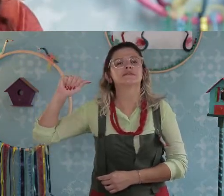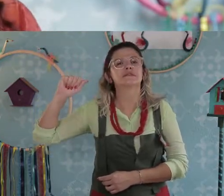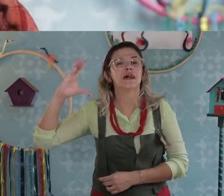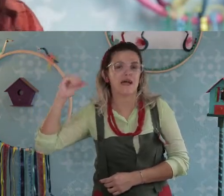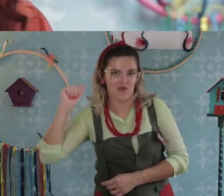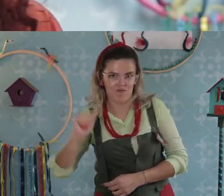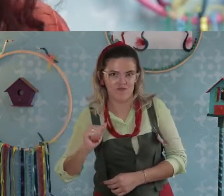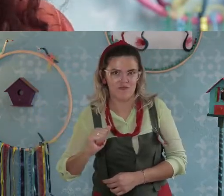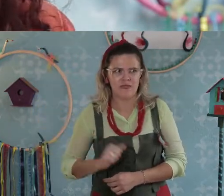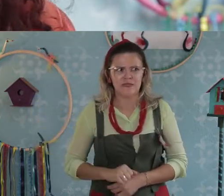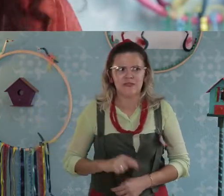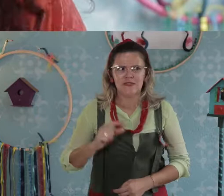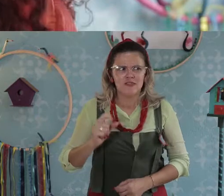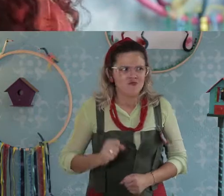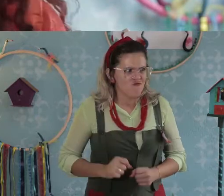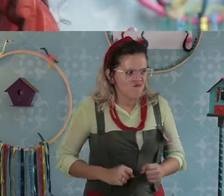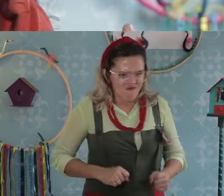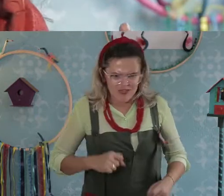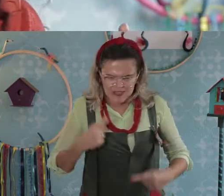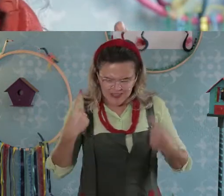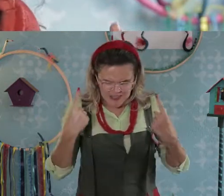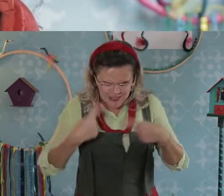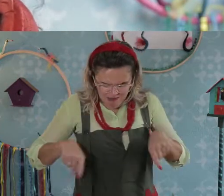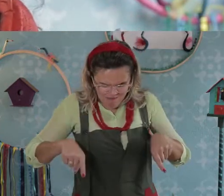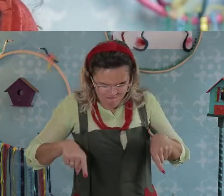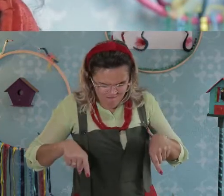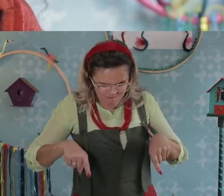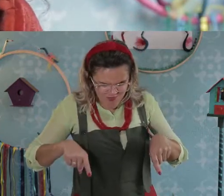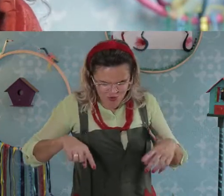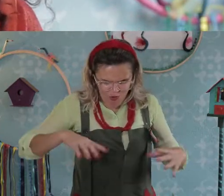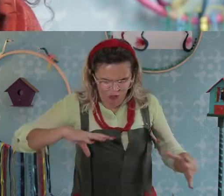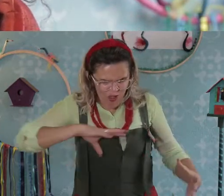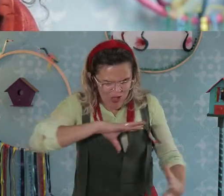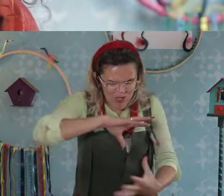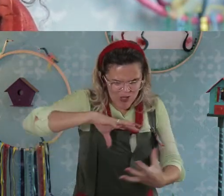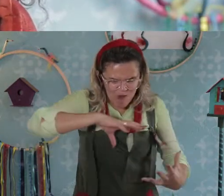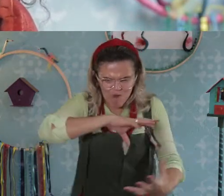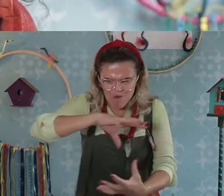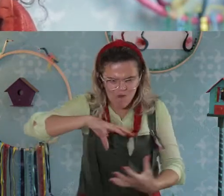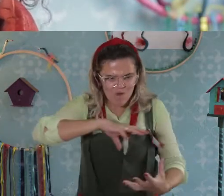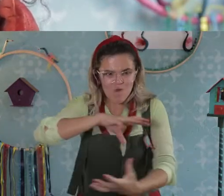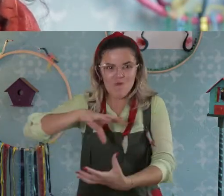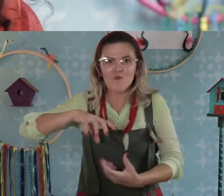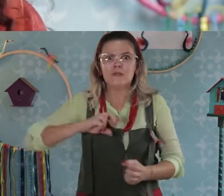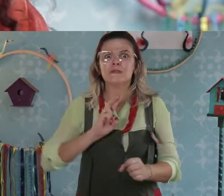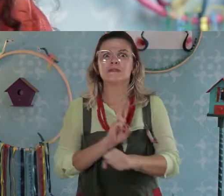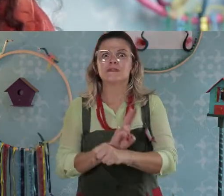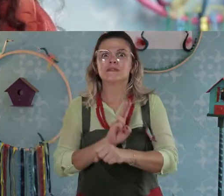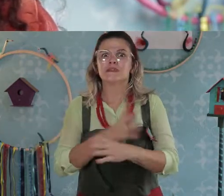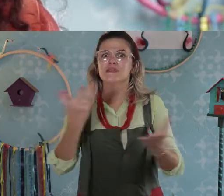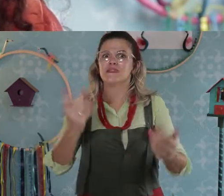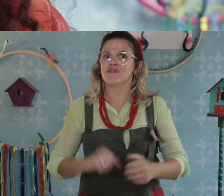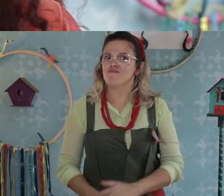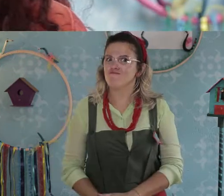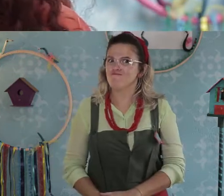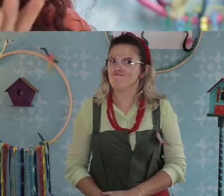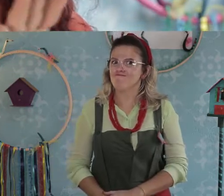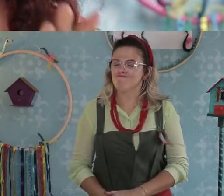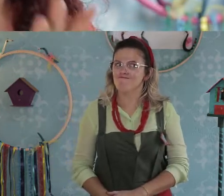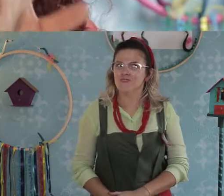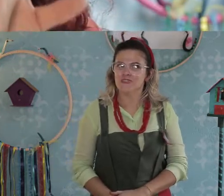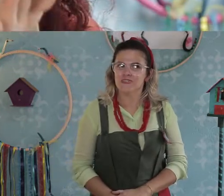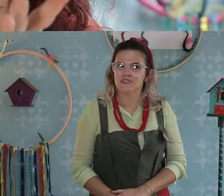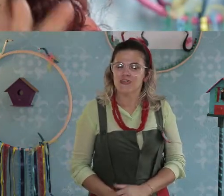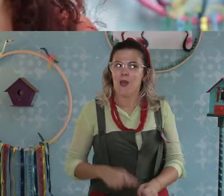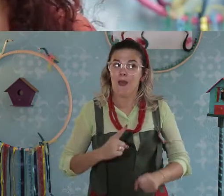invenções, das estratégias de salvar o planeta. E essa história é sobre salvar o planeta também. Mas